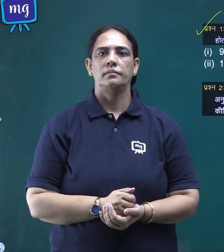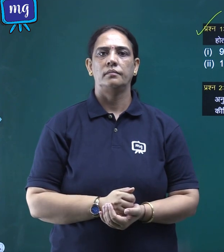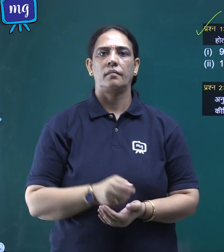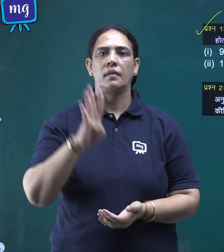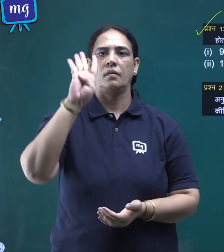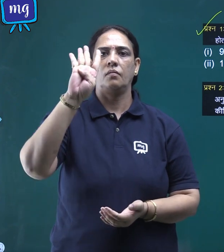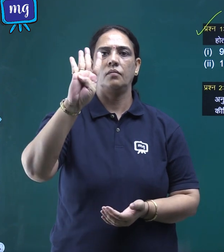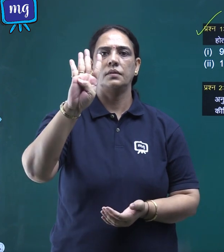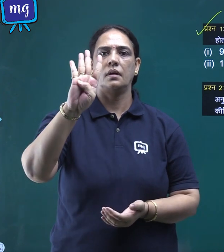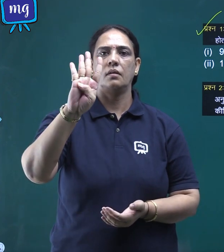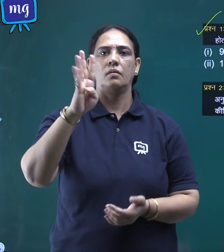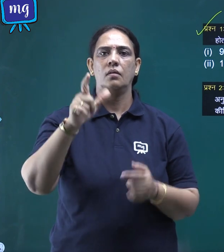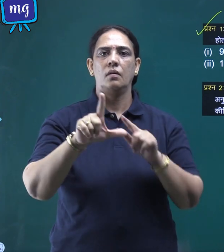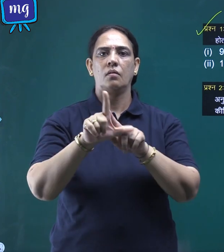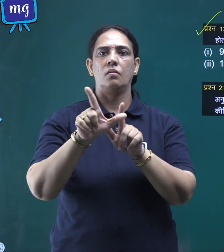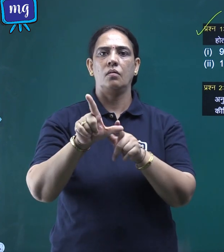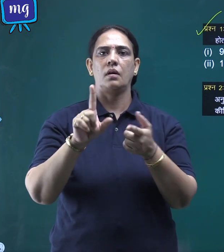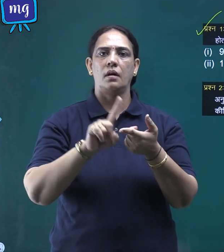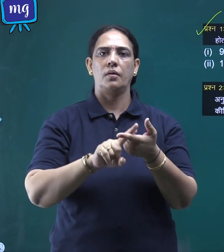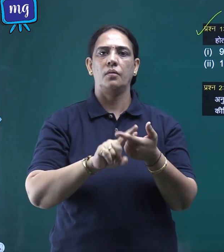चारों कोणों का योग